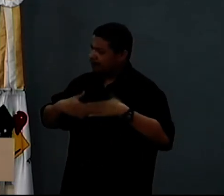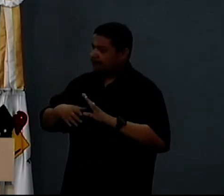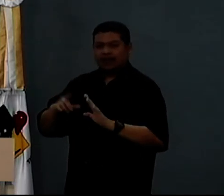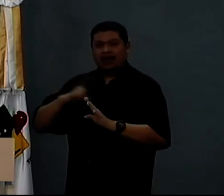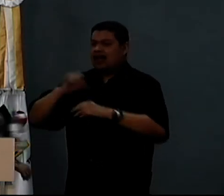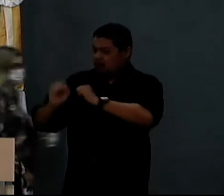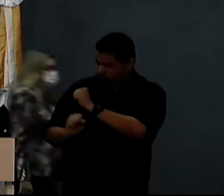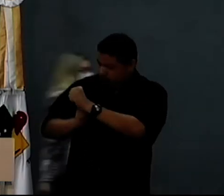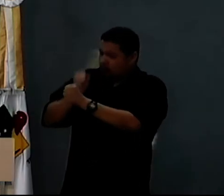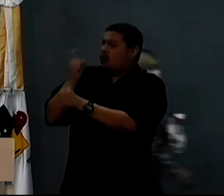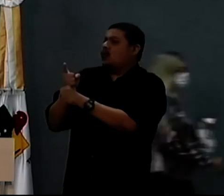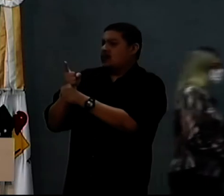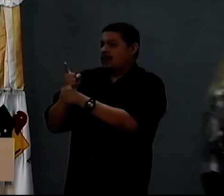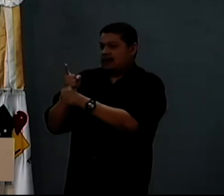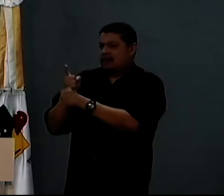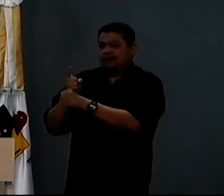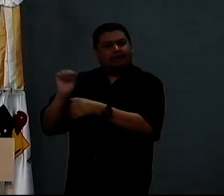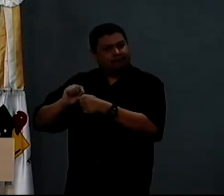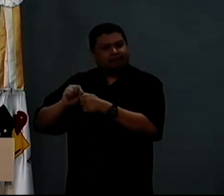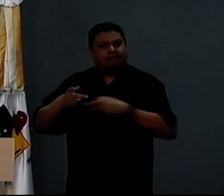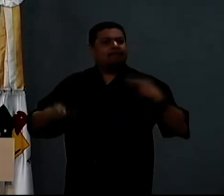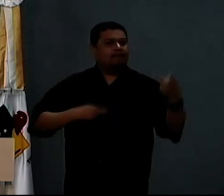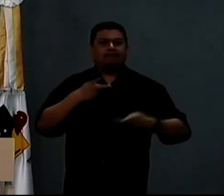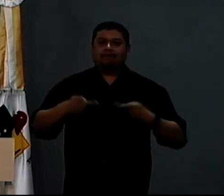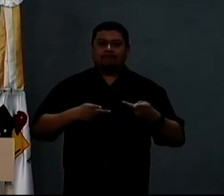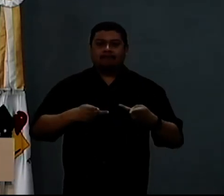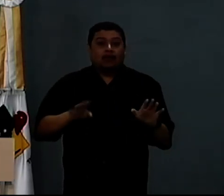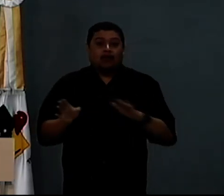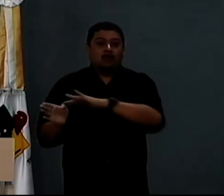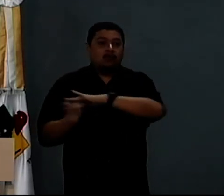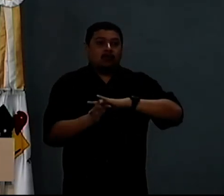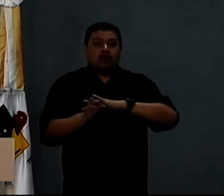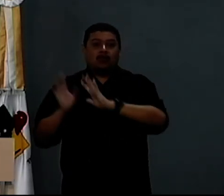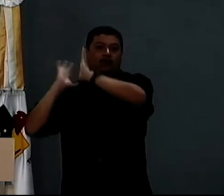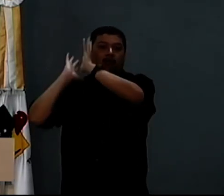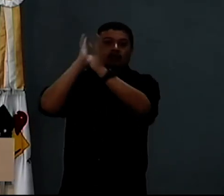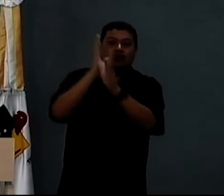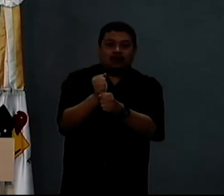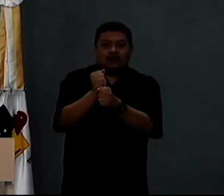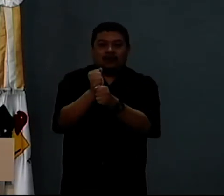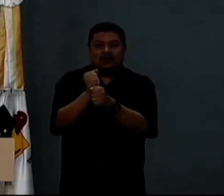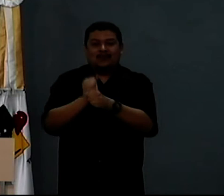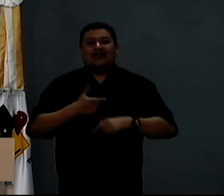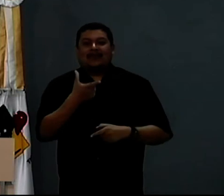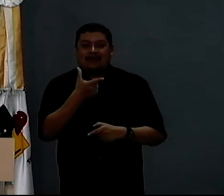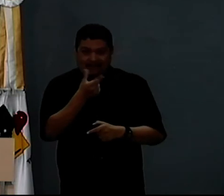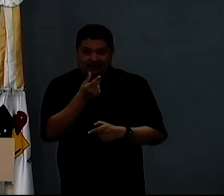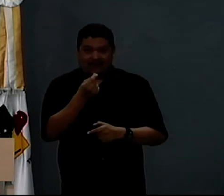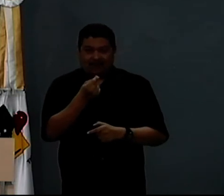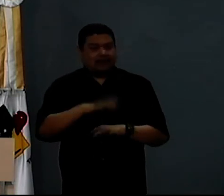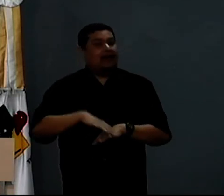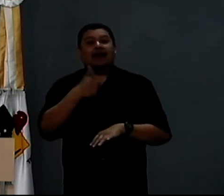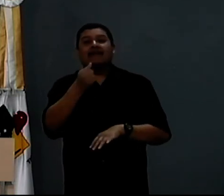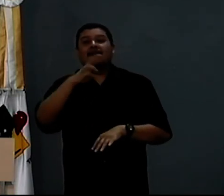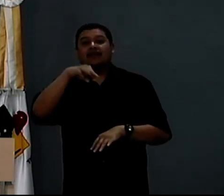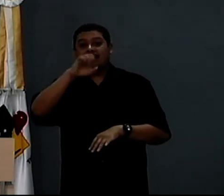um ano para montar esse projeto. Então, resumindo, um ano seria dia 20 de maio de 2020, Então,